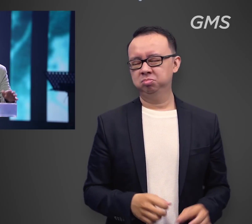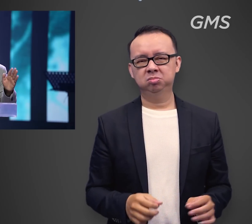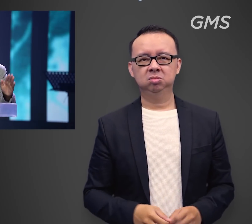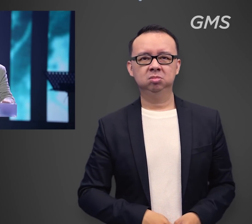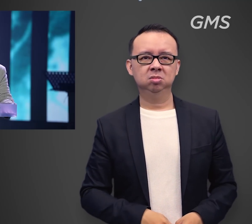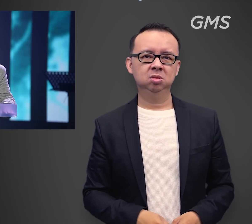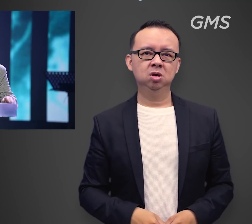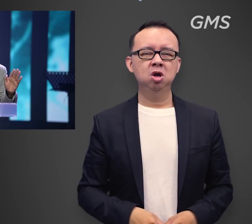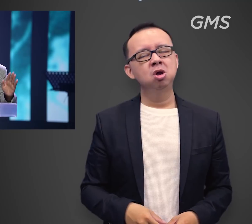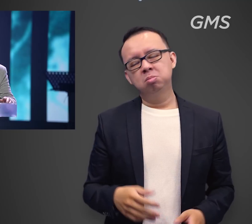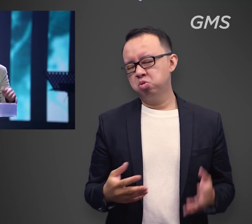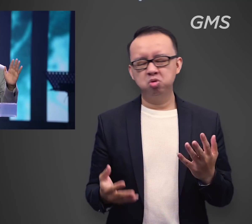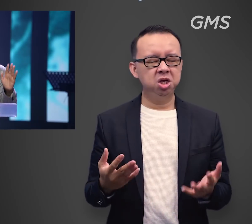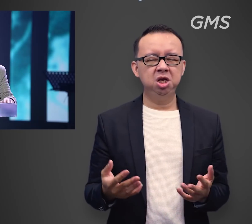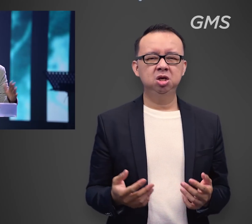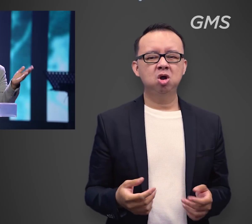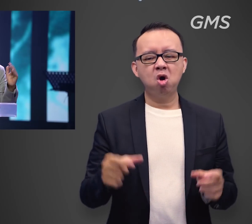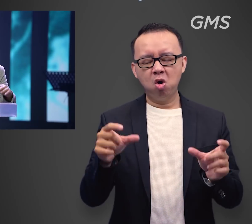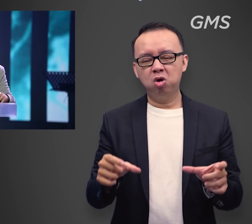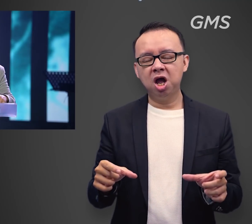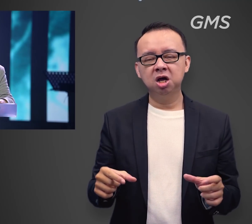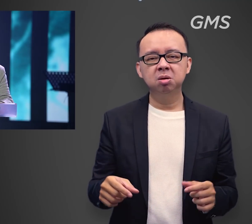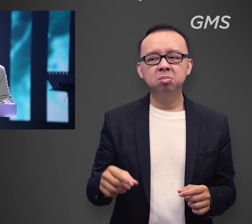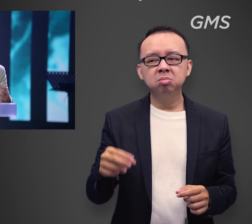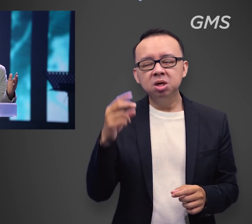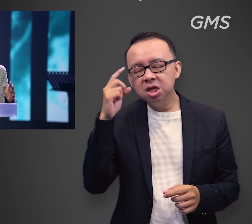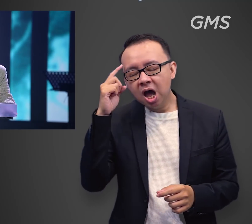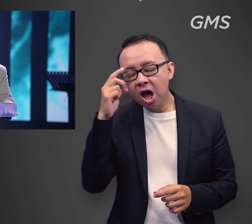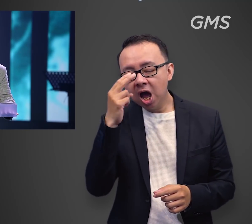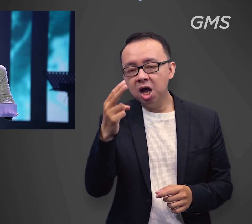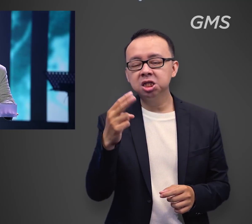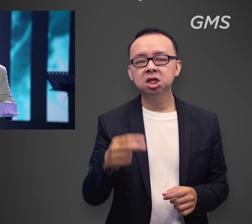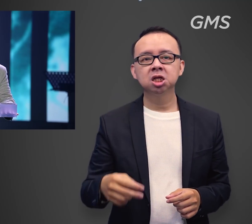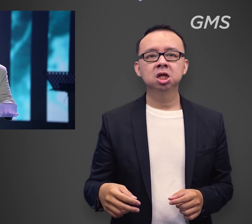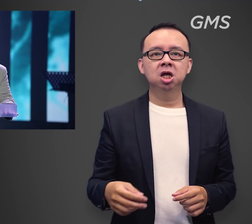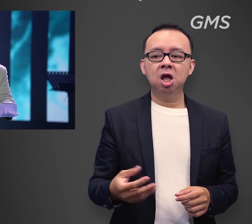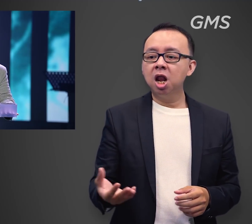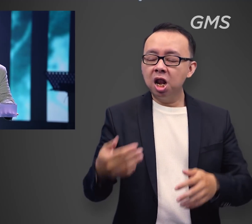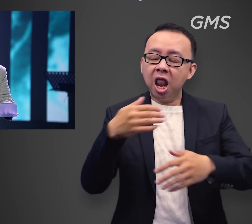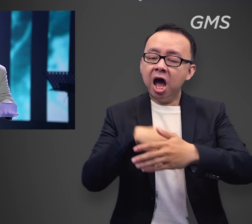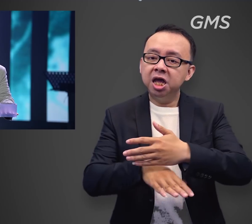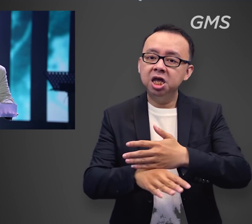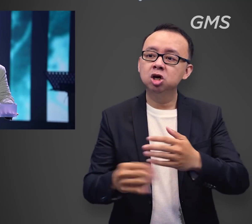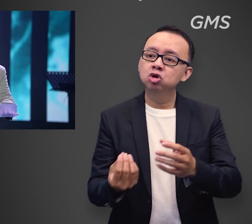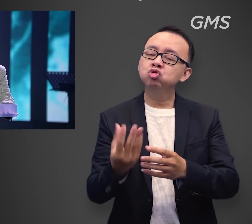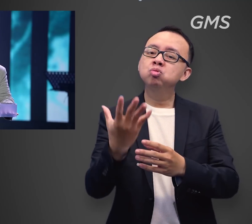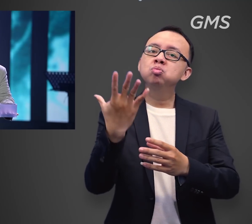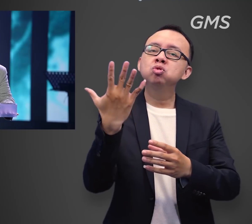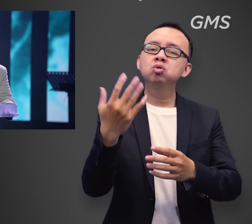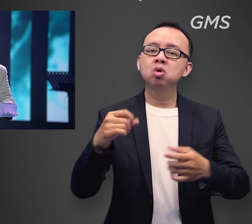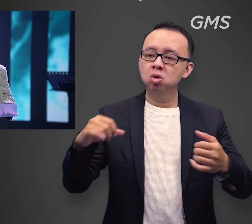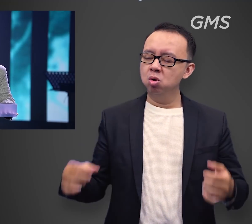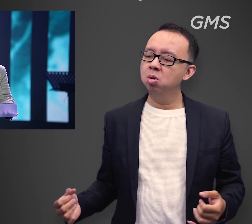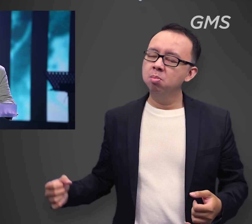dari kecil bertumbuh, menikah, punya keluarga, lalu meninggal. Cuman itu, no. Terlalu sederhana kalau kita berpikir